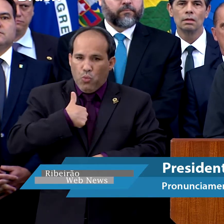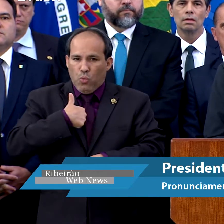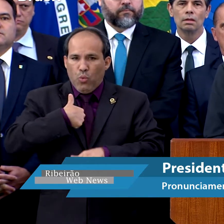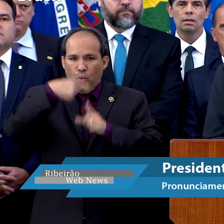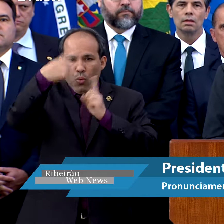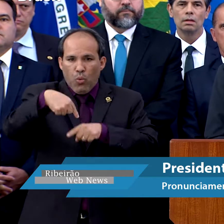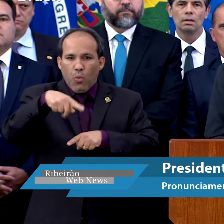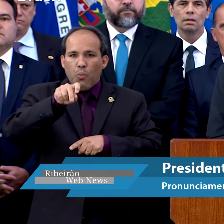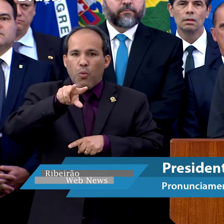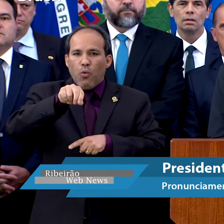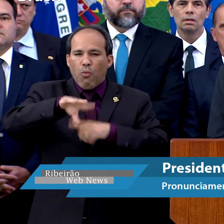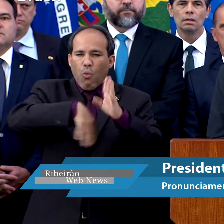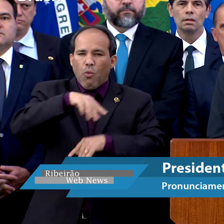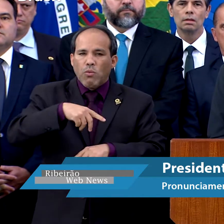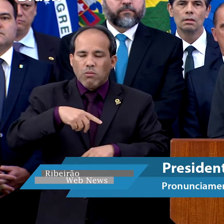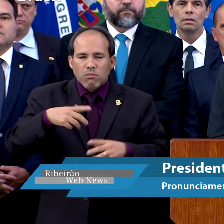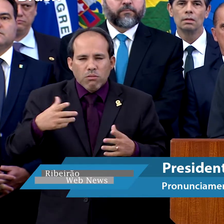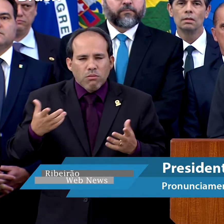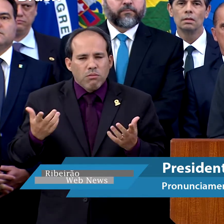brasileiro